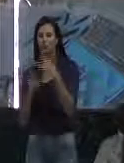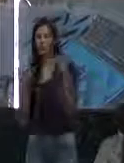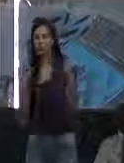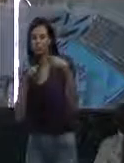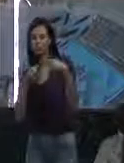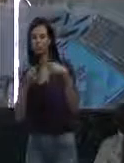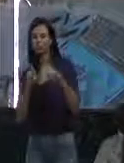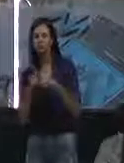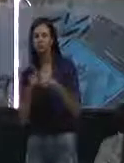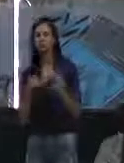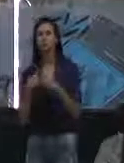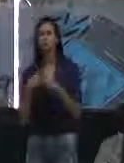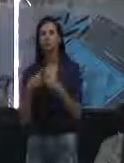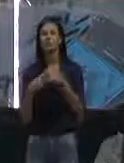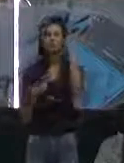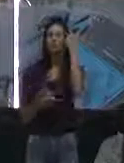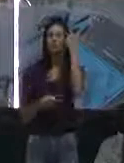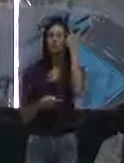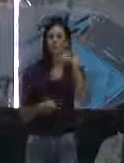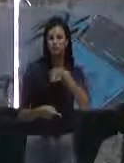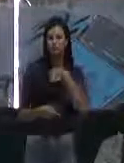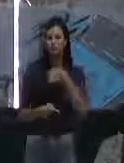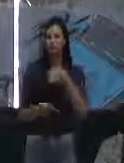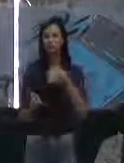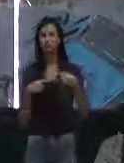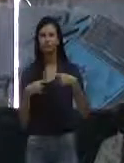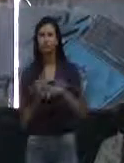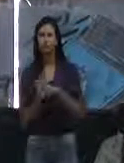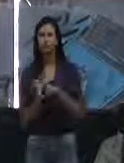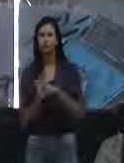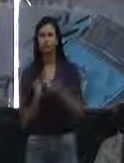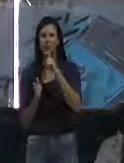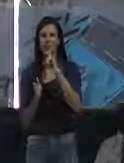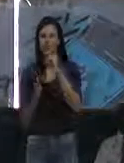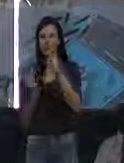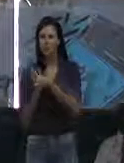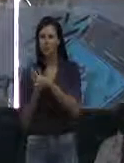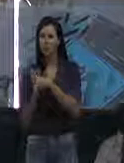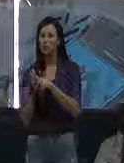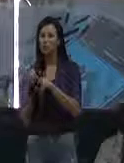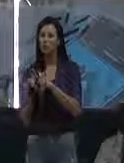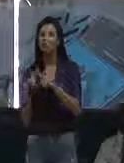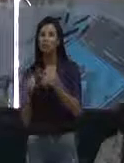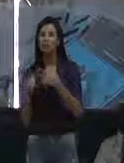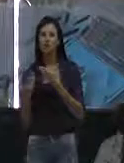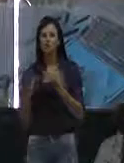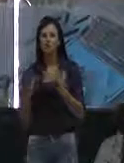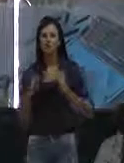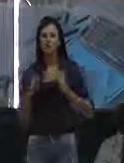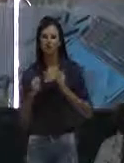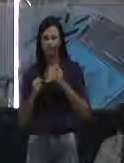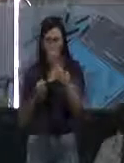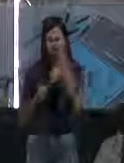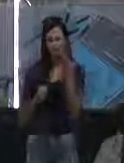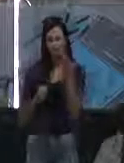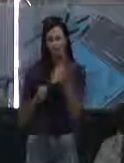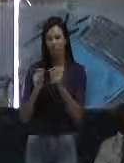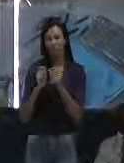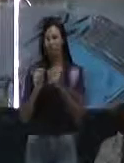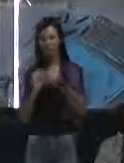mesma. Normalmente, quando nos sentimos afetados pela inveja alheia, nos sentimos vítimas convictas de que alguém quer nos